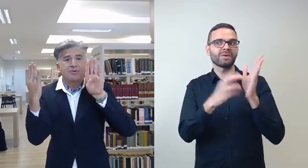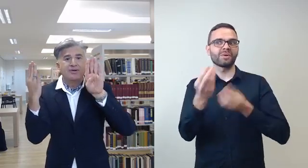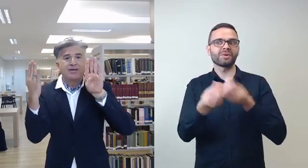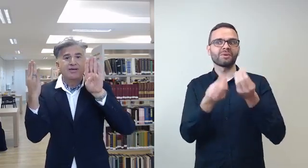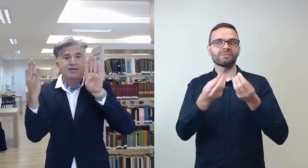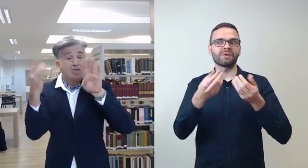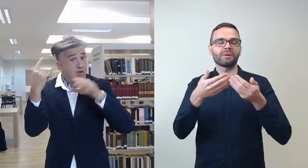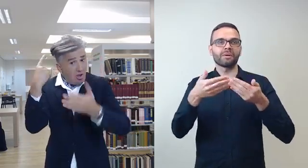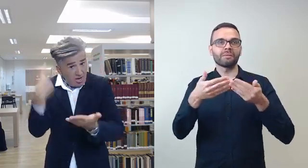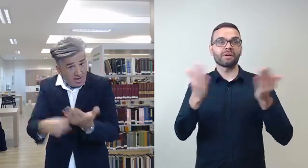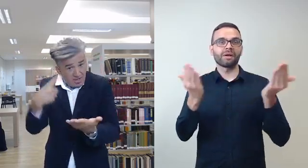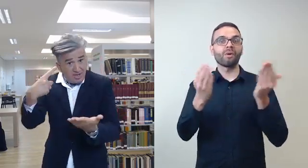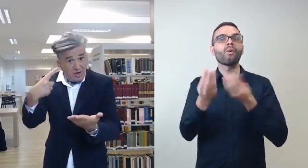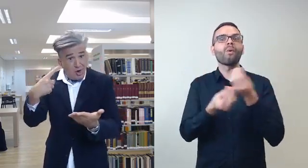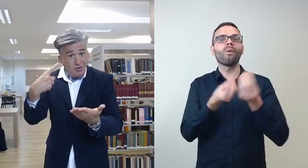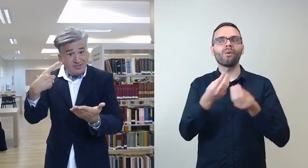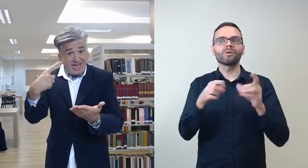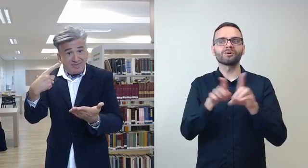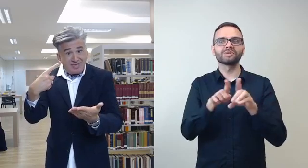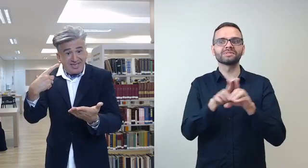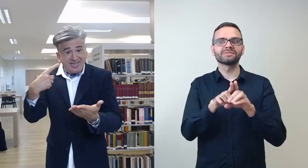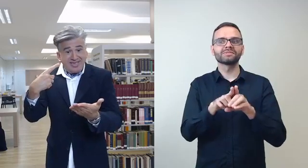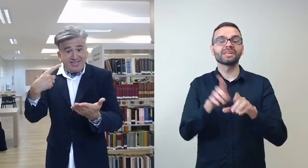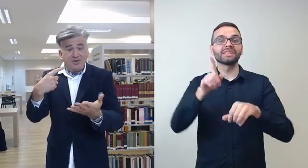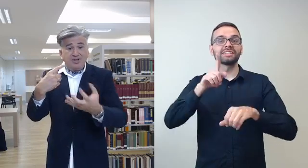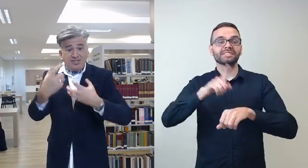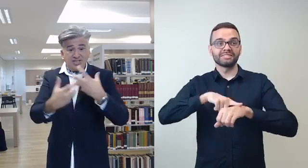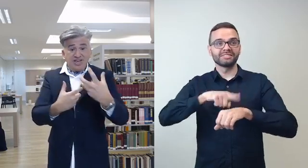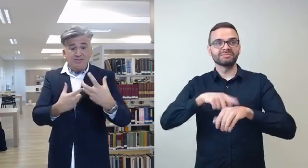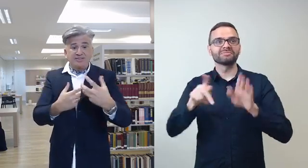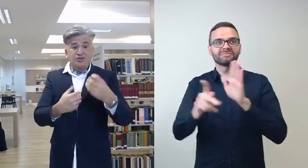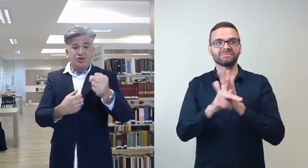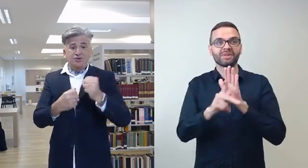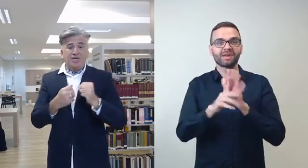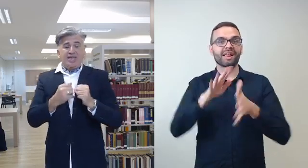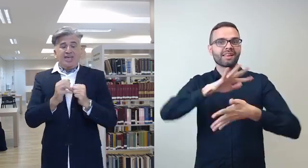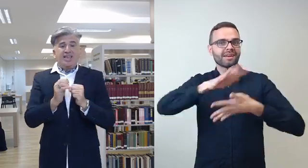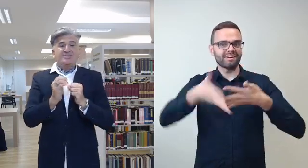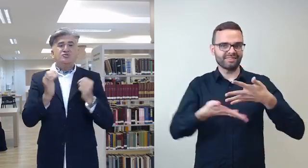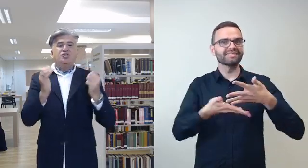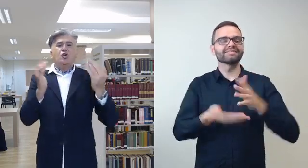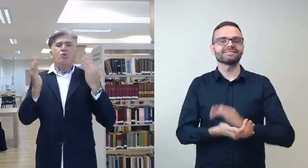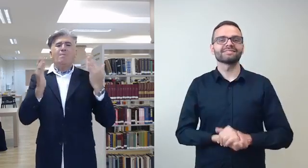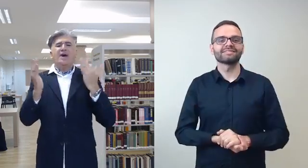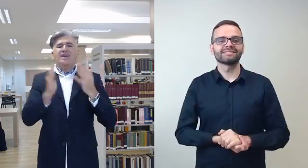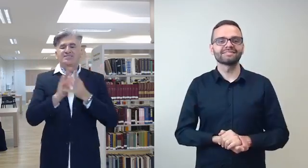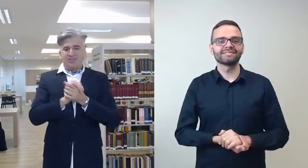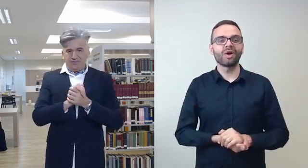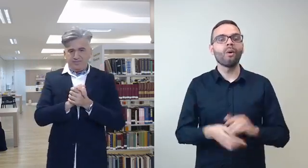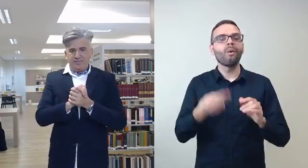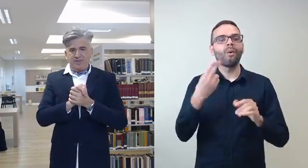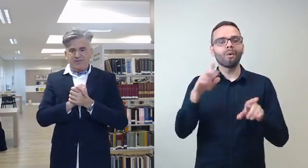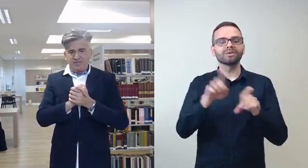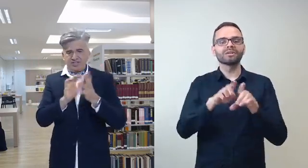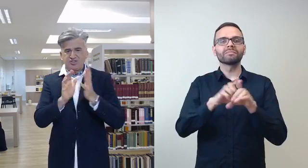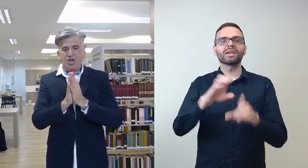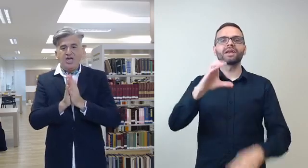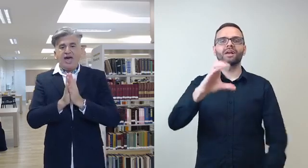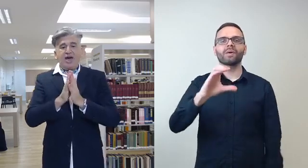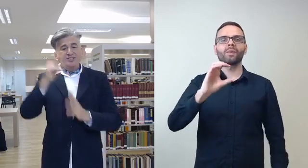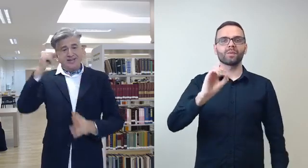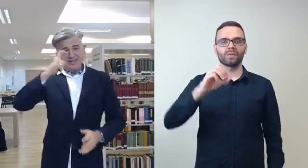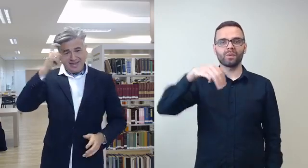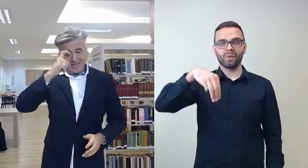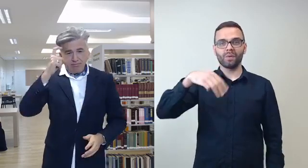abriu. Deu na hora, né? On time. Então, isso é Libras. Outro, relação de comparação. Veja só,